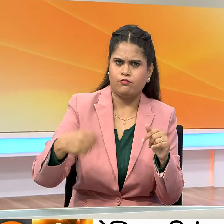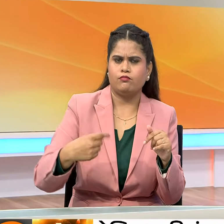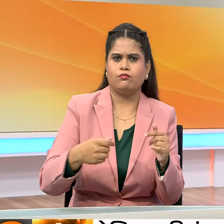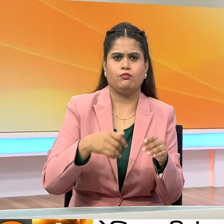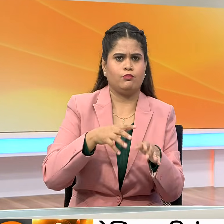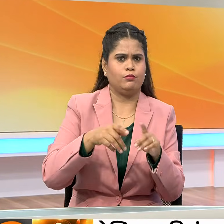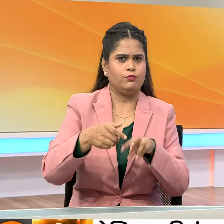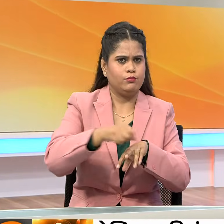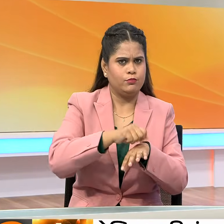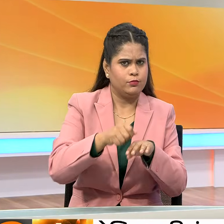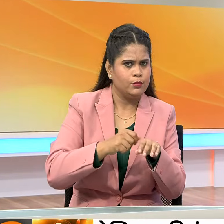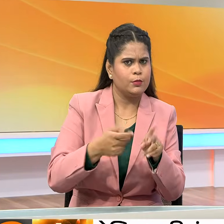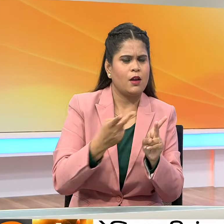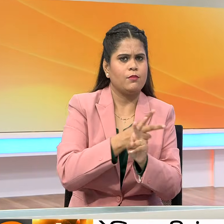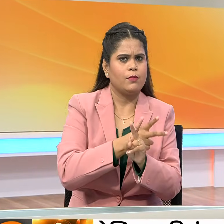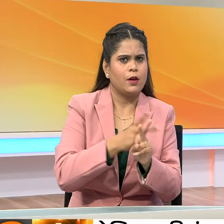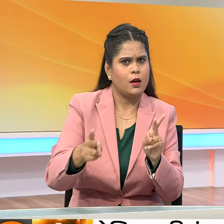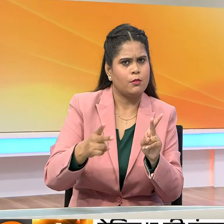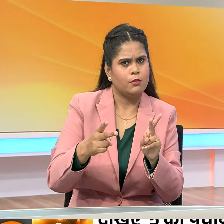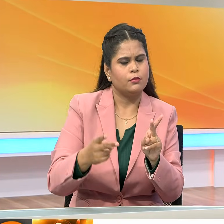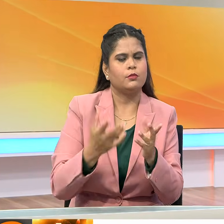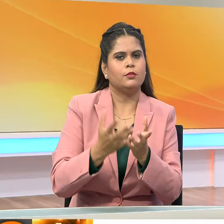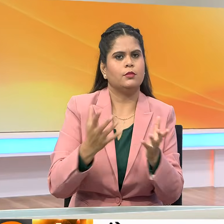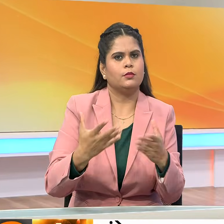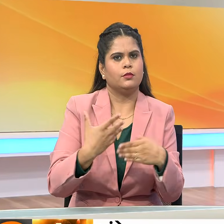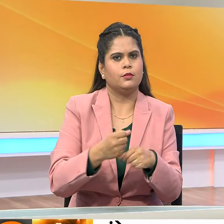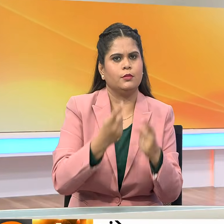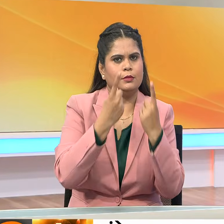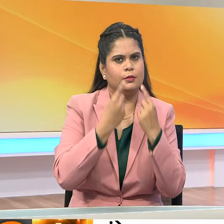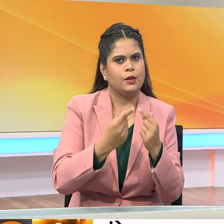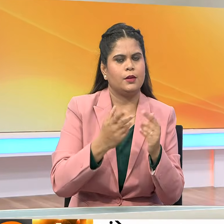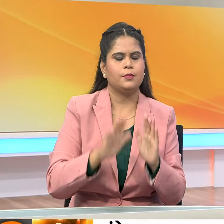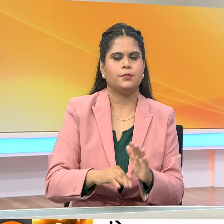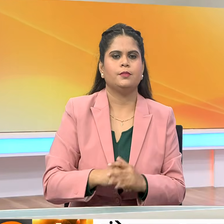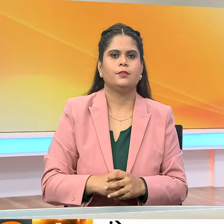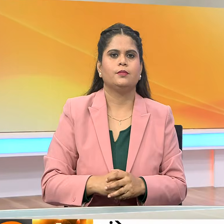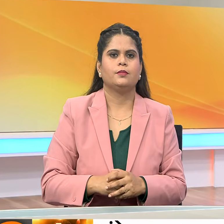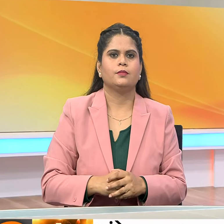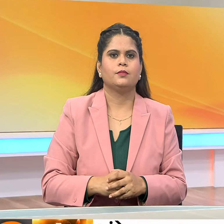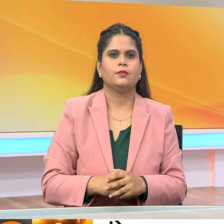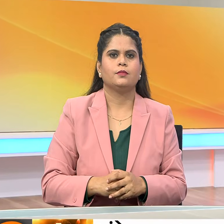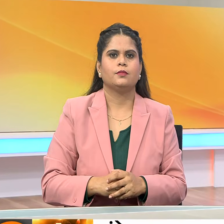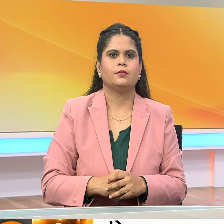की प्रतिस्पर्धात्मक क्षमता का आकलन किया गया है।